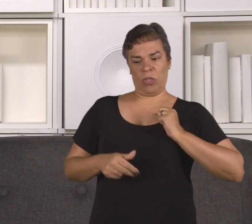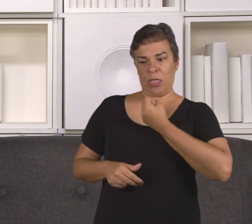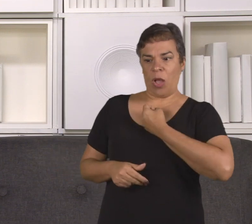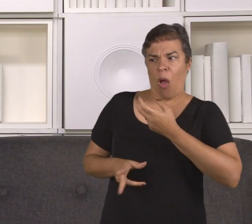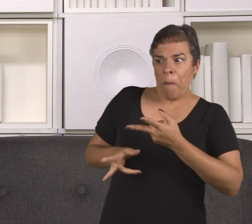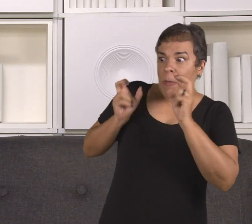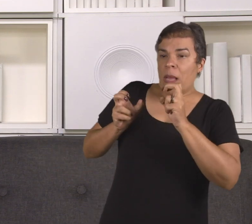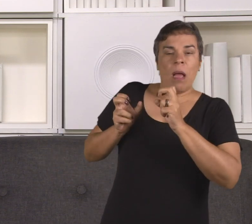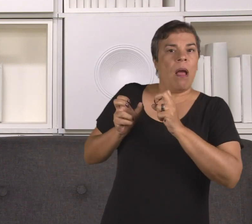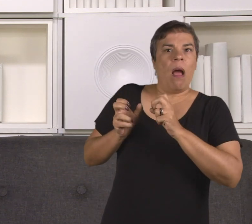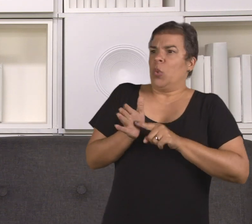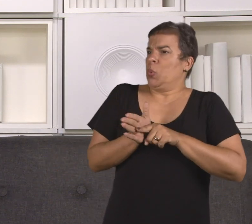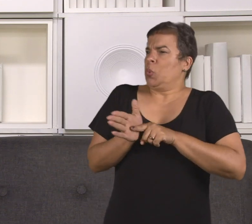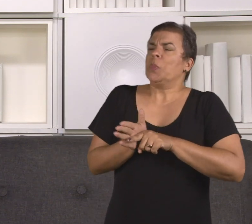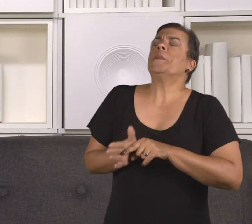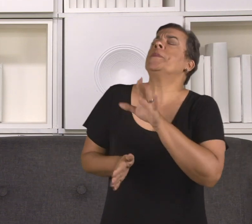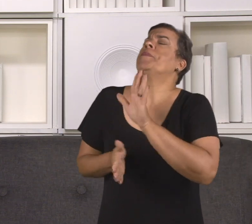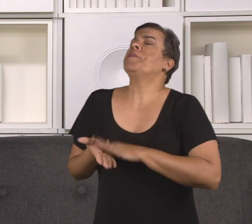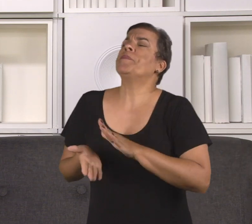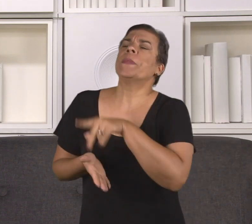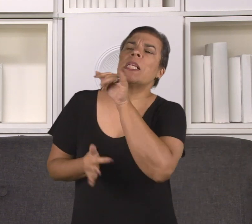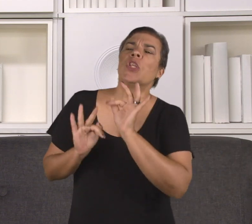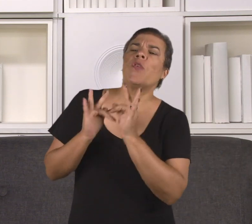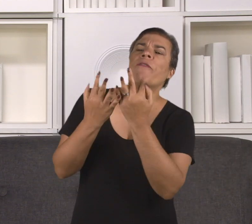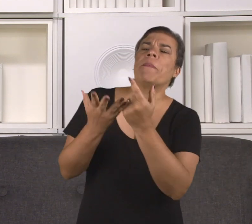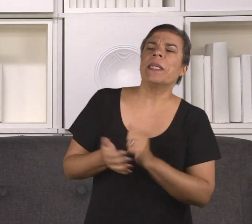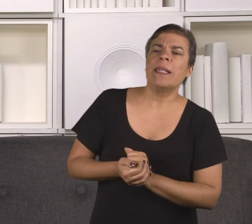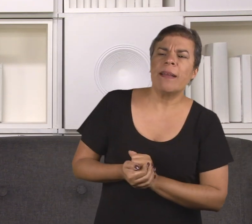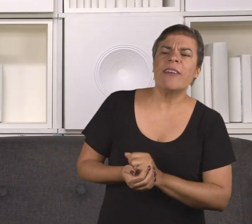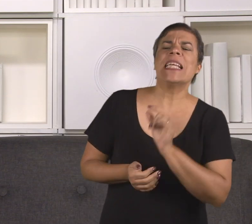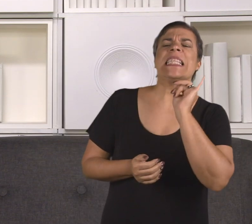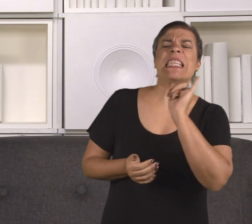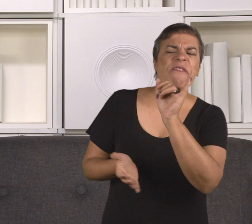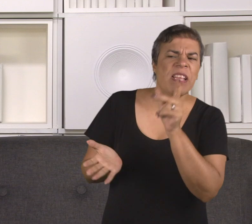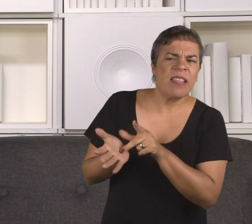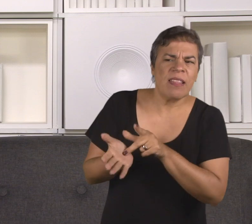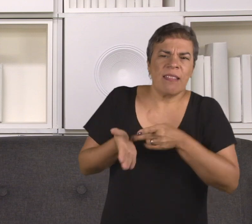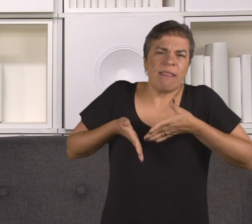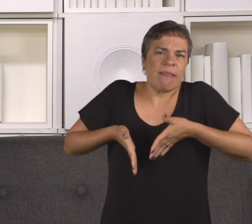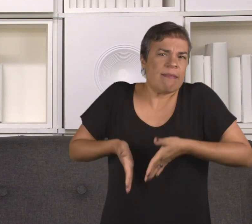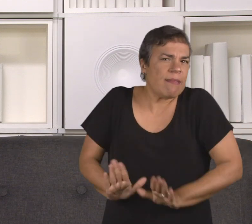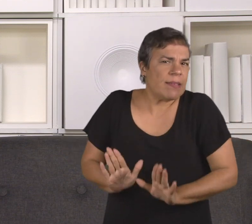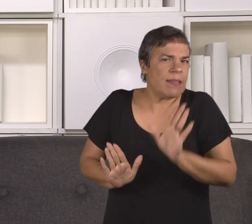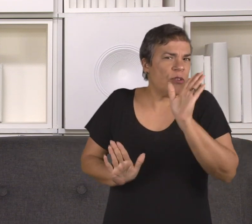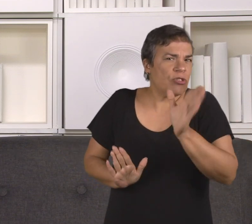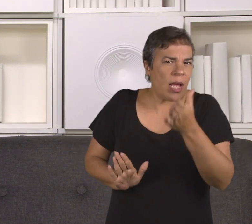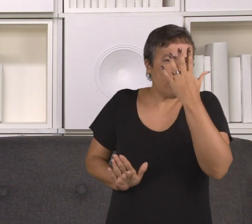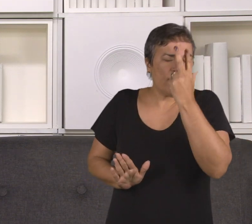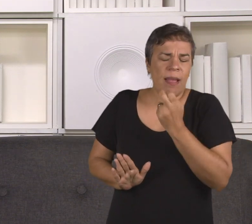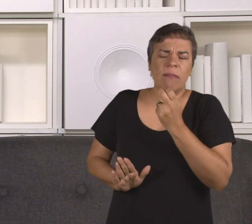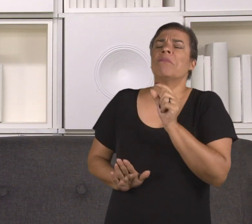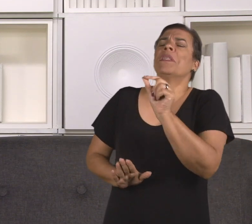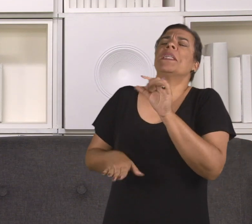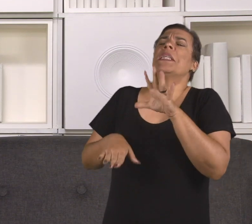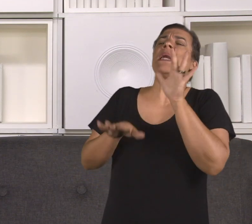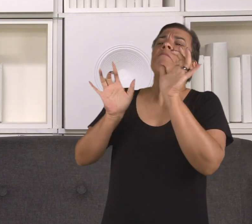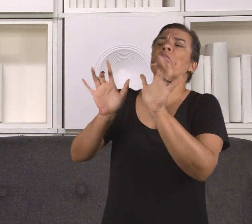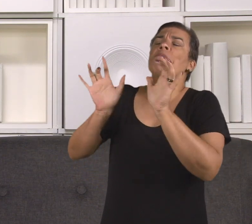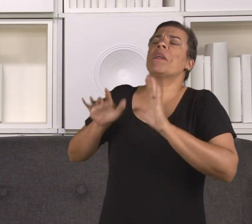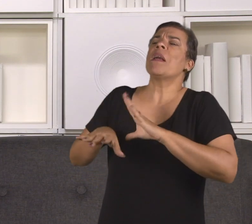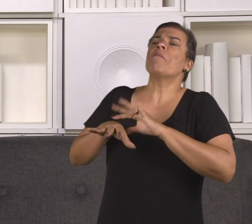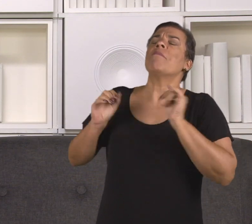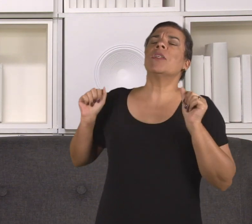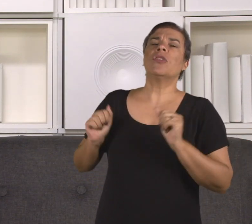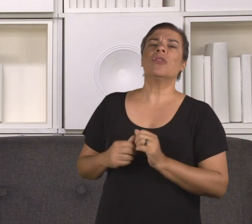era cego de nascença mesmo? Ele foi mesmo curado? Quem curou? Era a